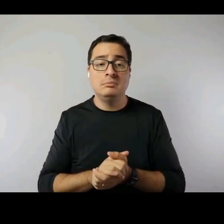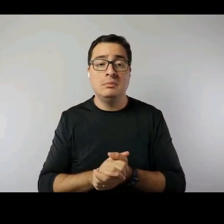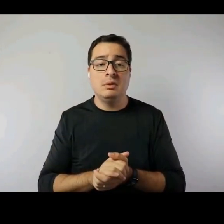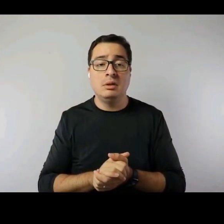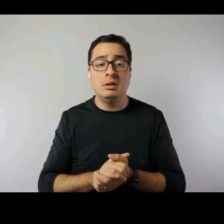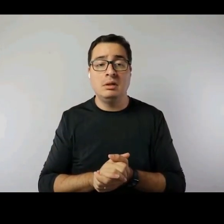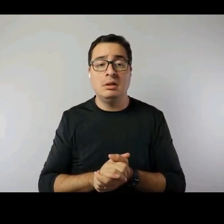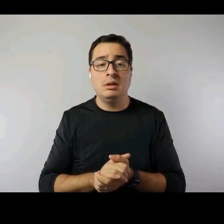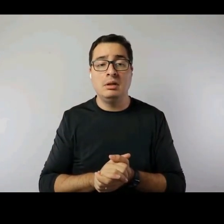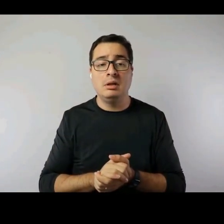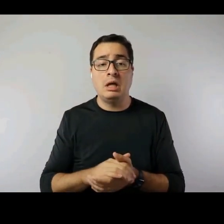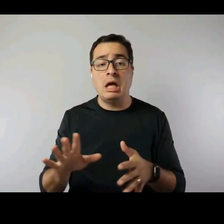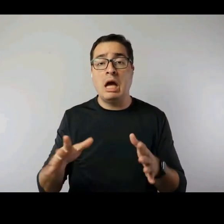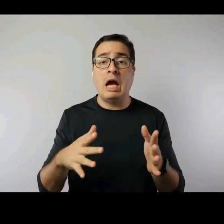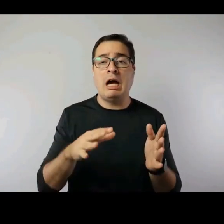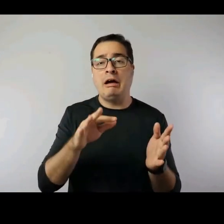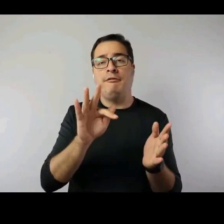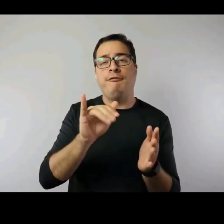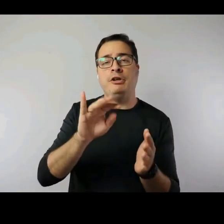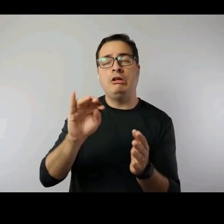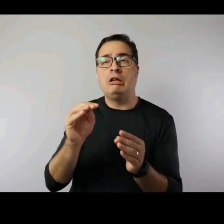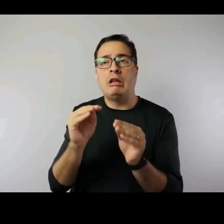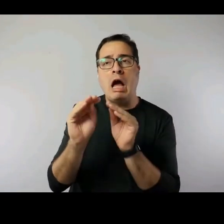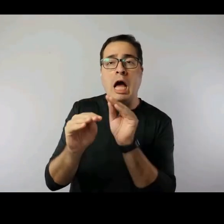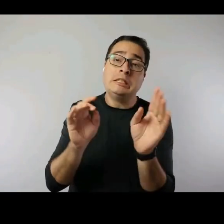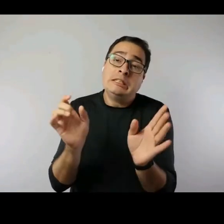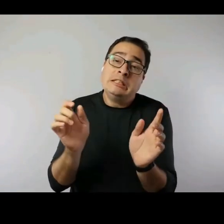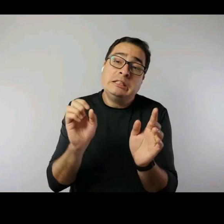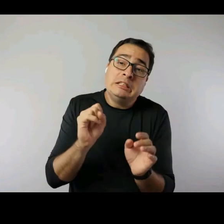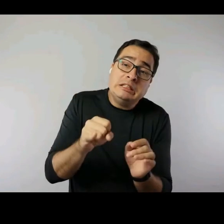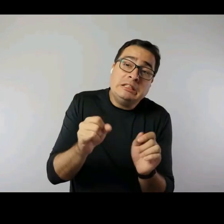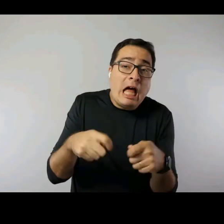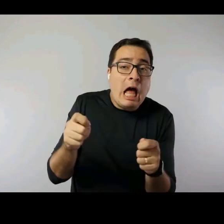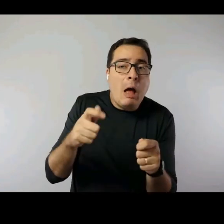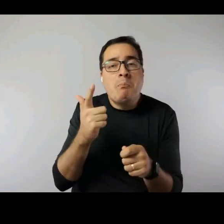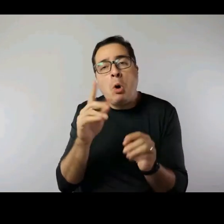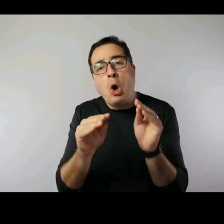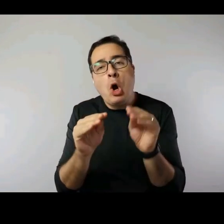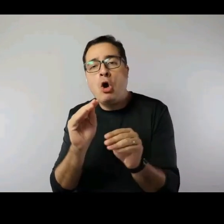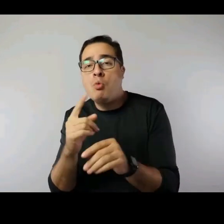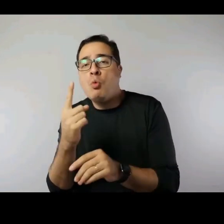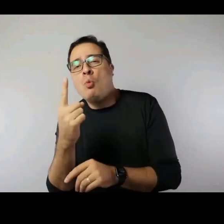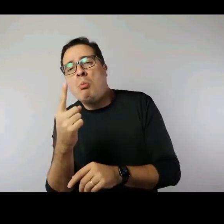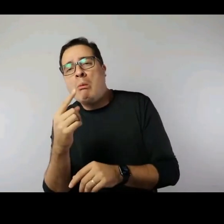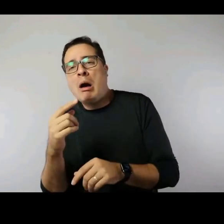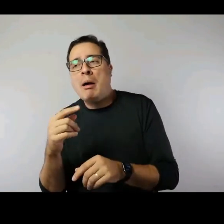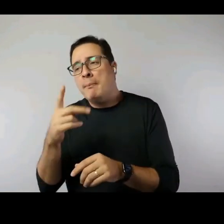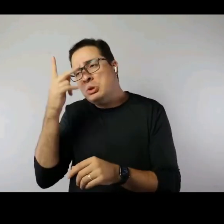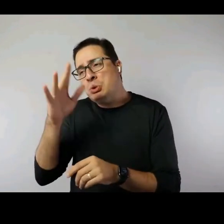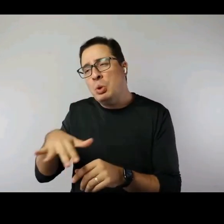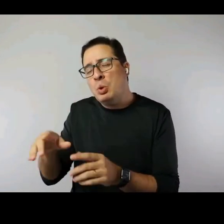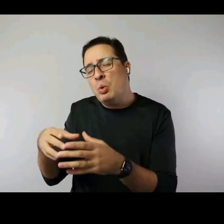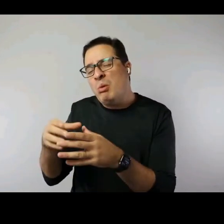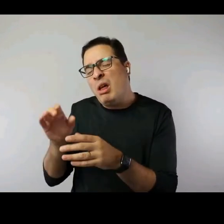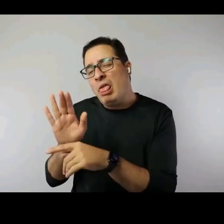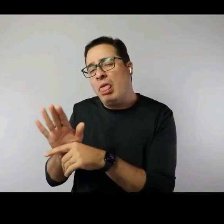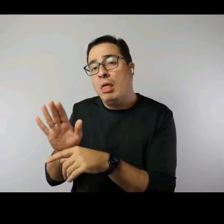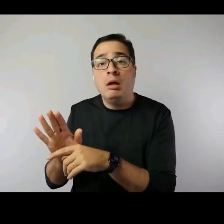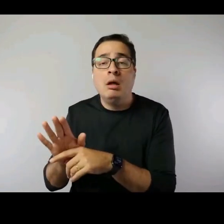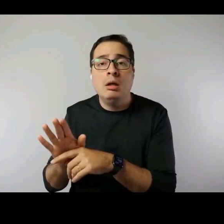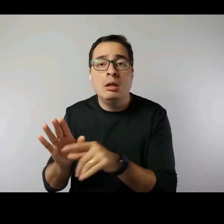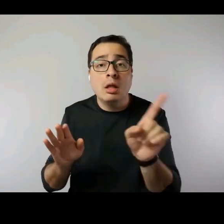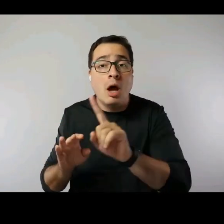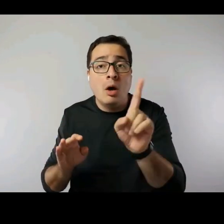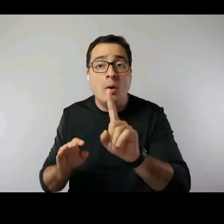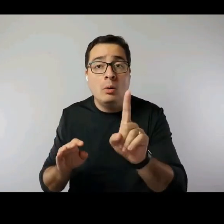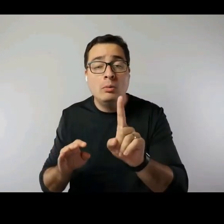de feature que se der a gente coloca, a gente atende uma determinada população. Não, a gente tem que pensar em